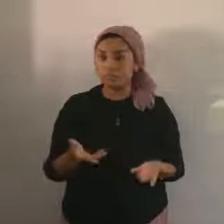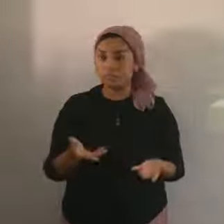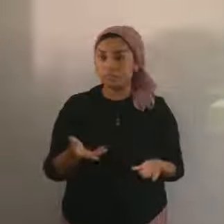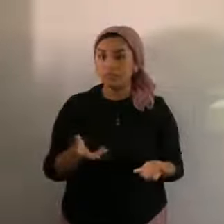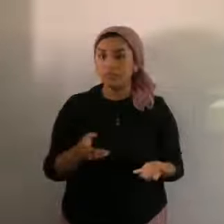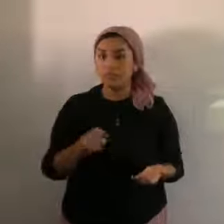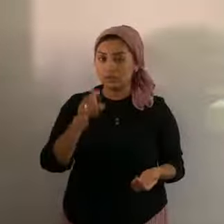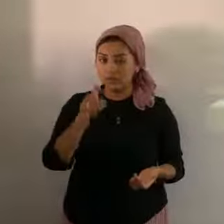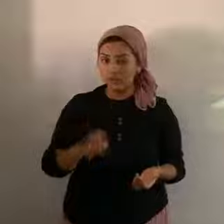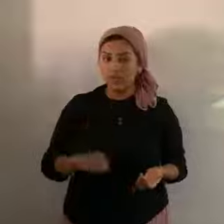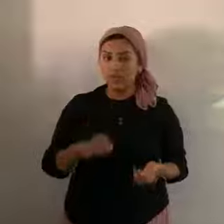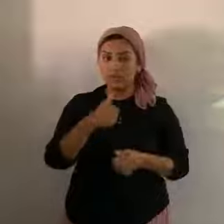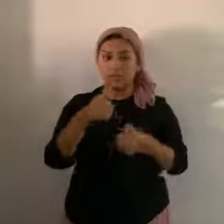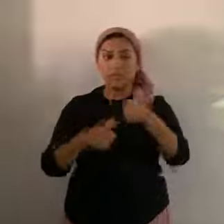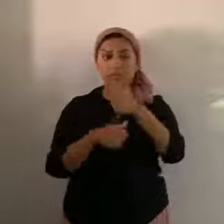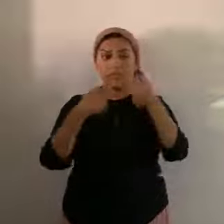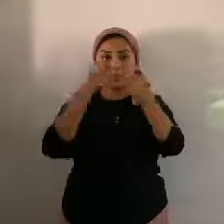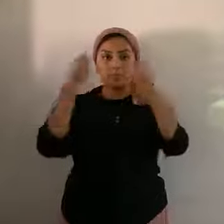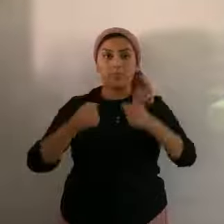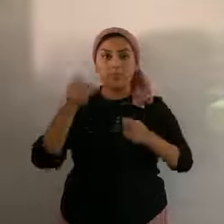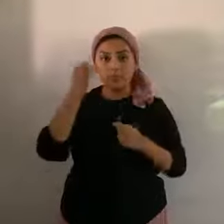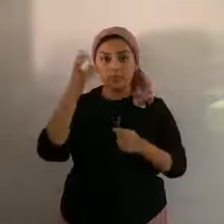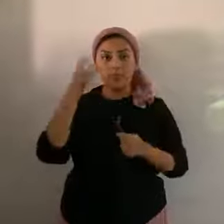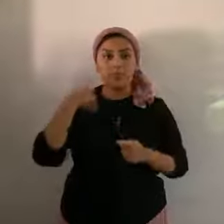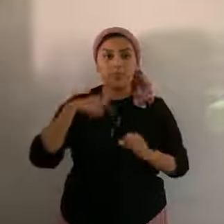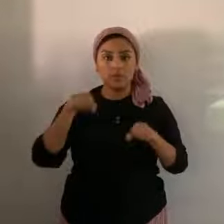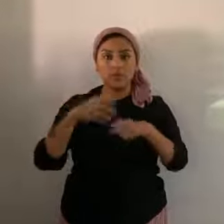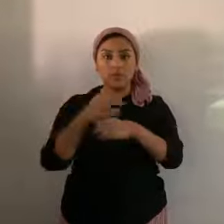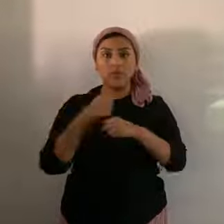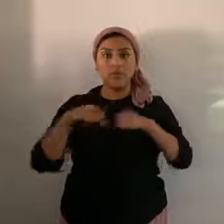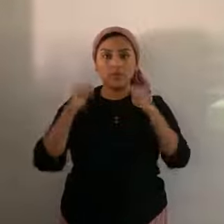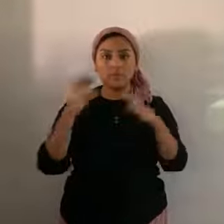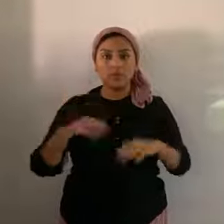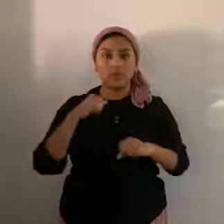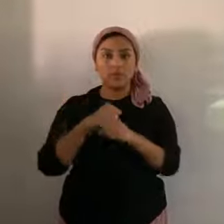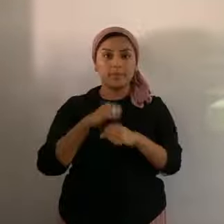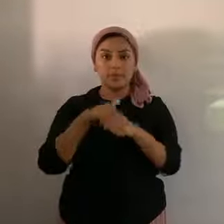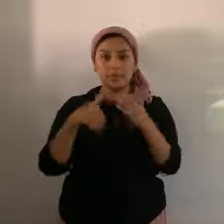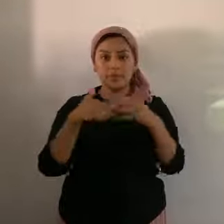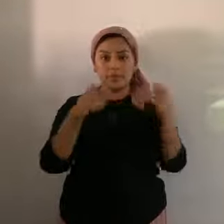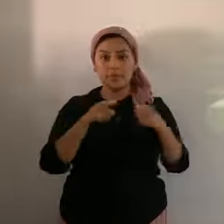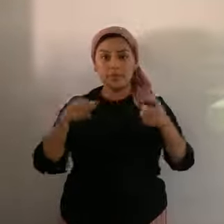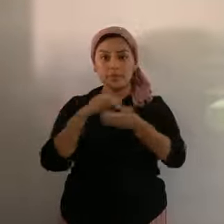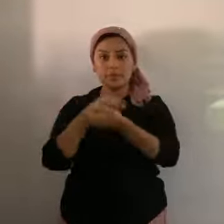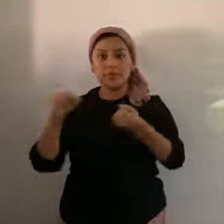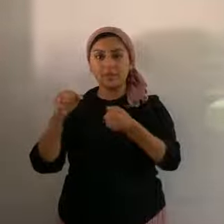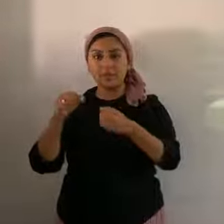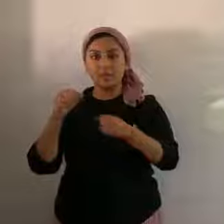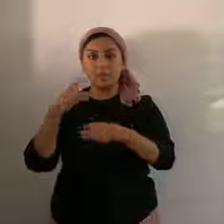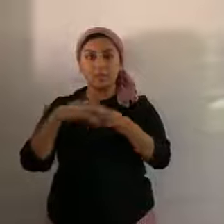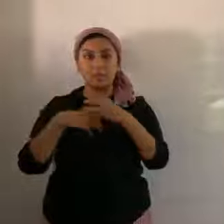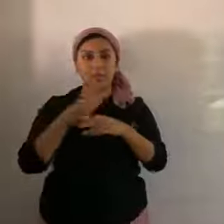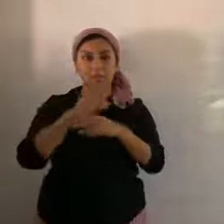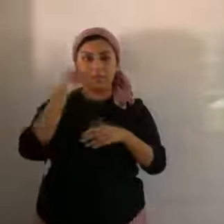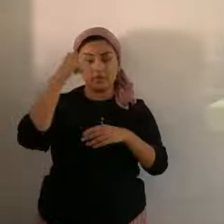Tenemos que estar bajo el talí de Yahshua para ser bendecidos y protegidos de toda esa atrocidad que está haciendo el gobierno